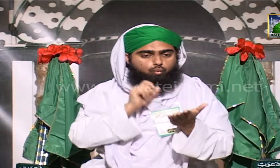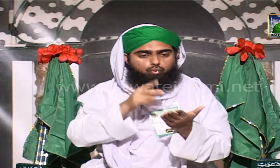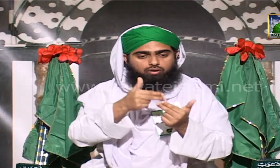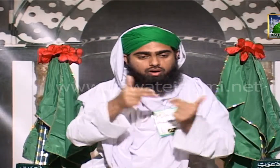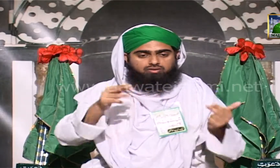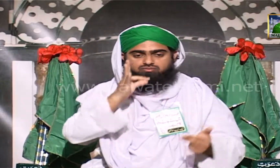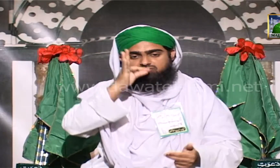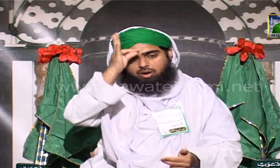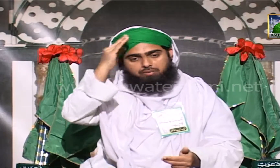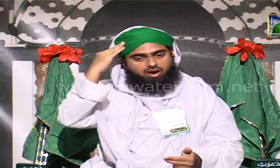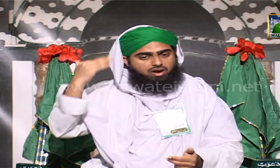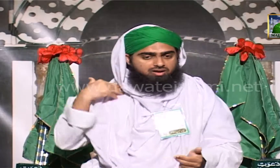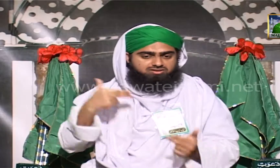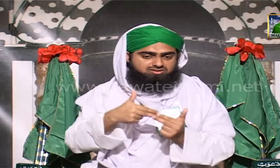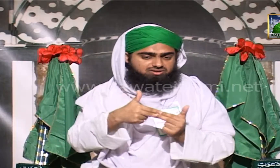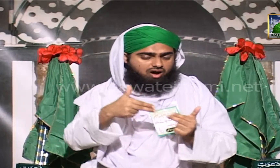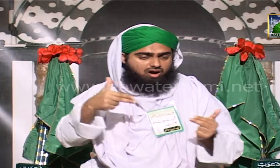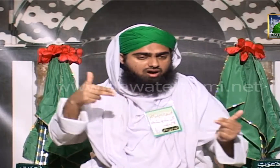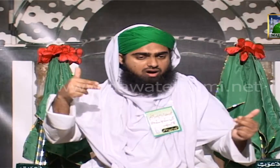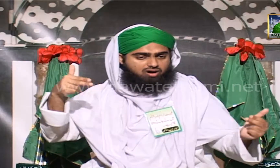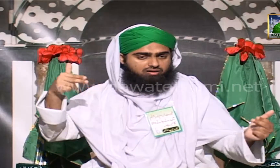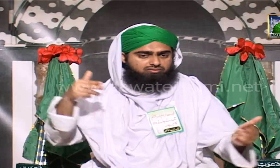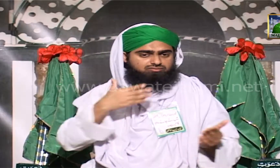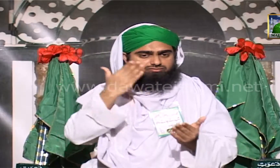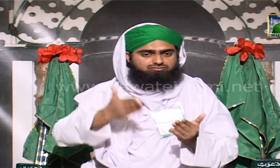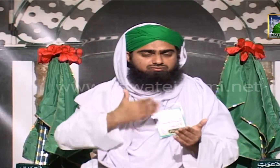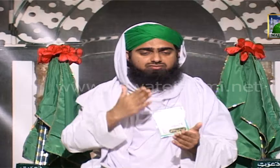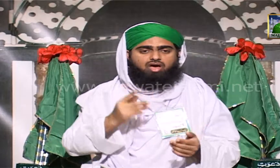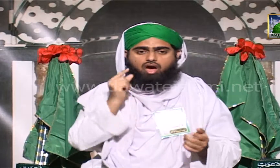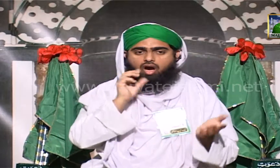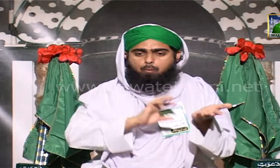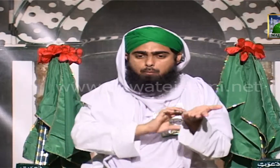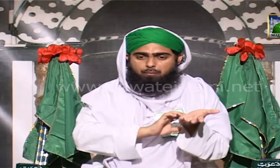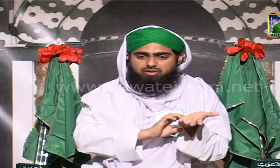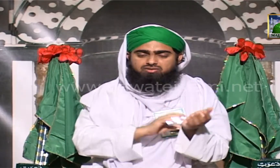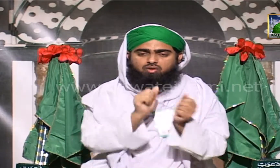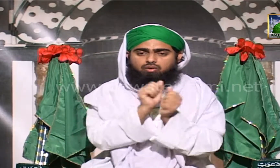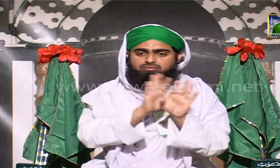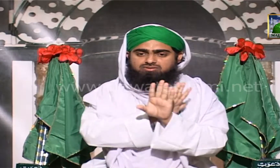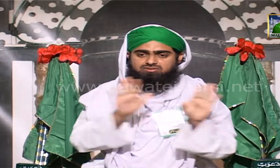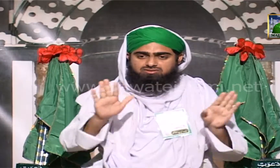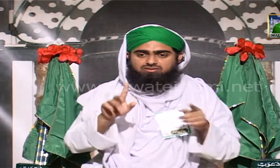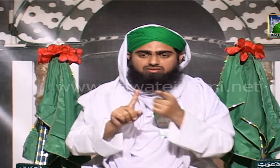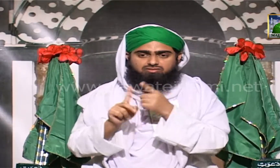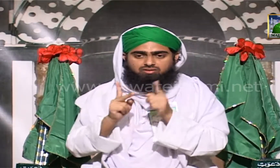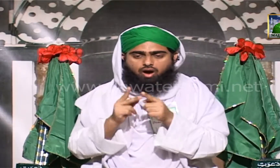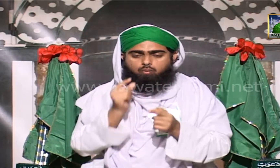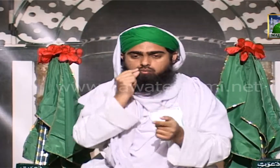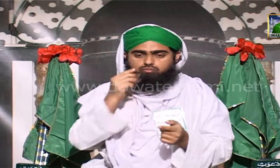علی نبینا وعلیہ الصلاۃ والسلام کے مریضوں کو شفا دینے اور مردے زندہ کرنے کی طاقت